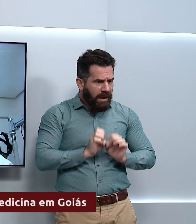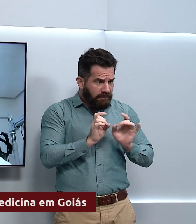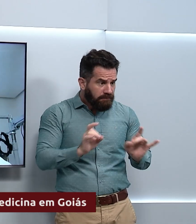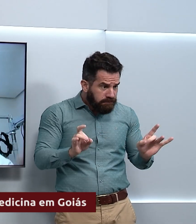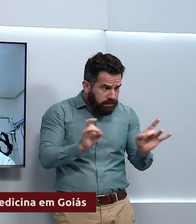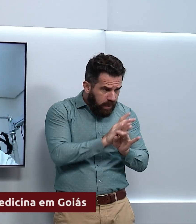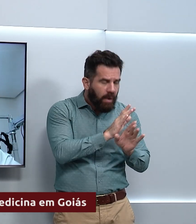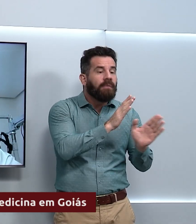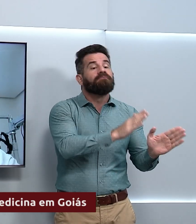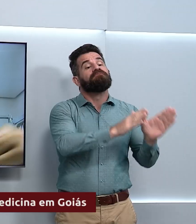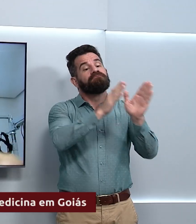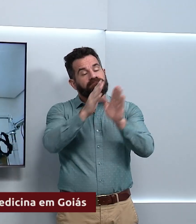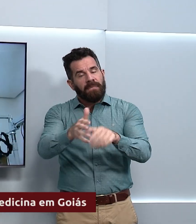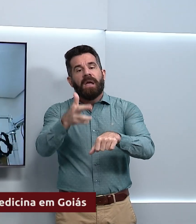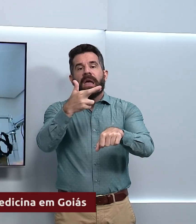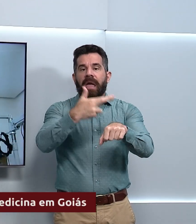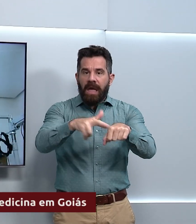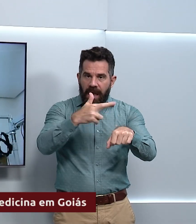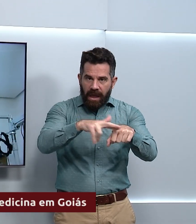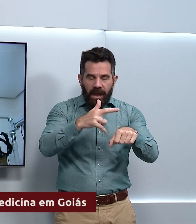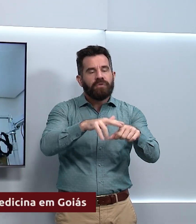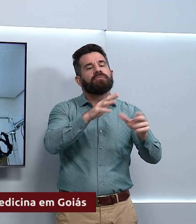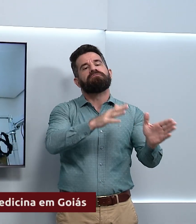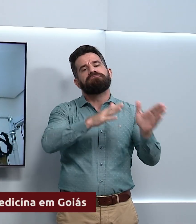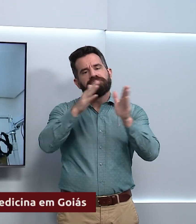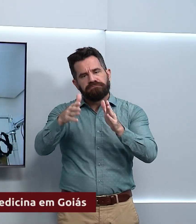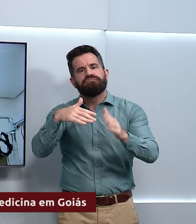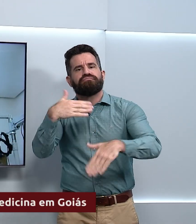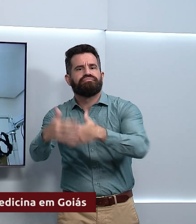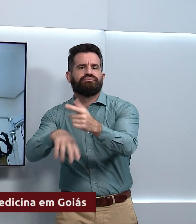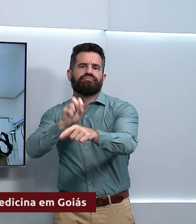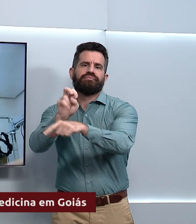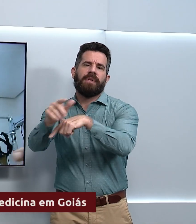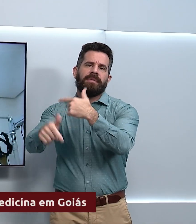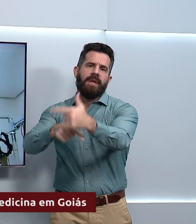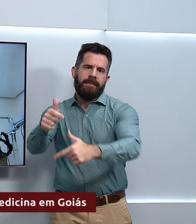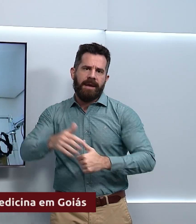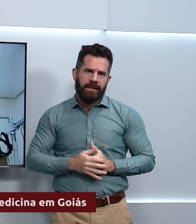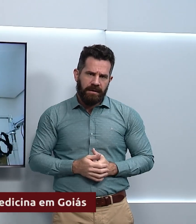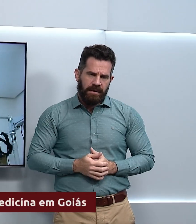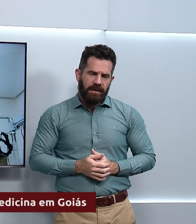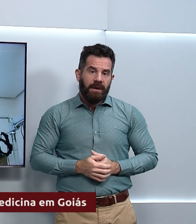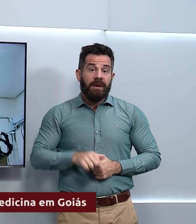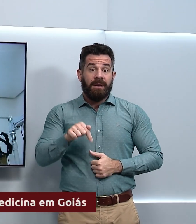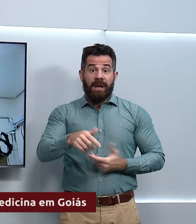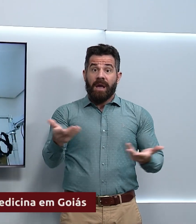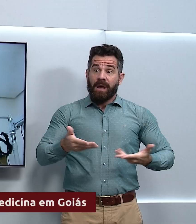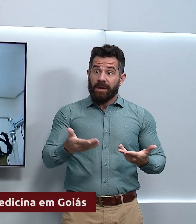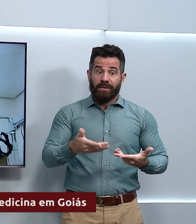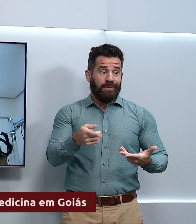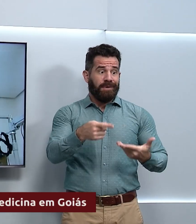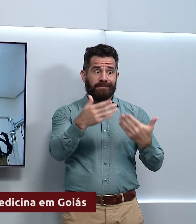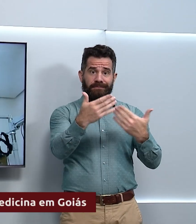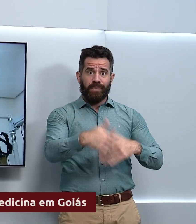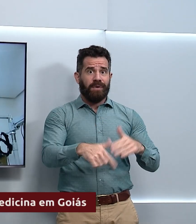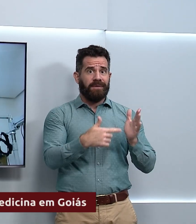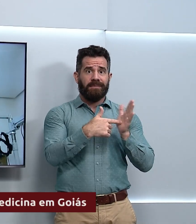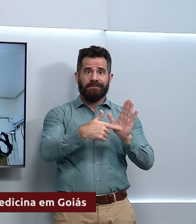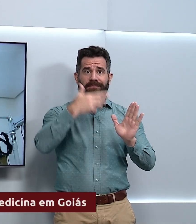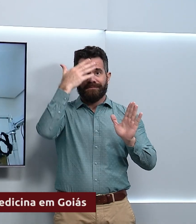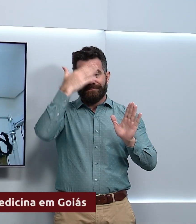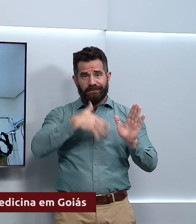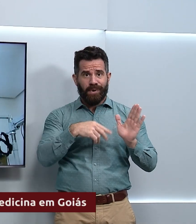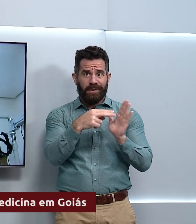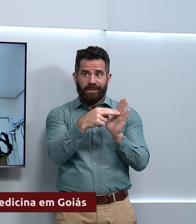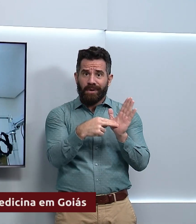residente ou mesmo um médico clínico. Então, hoje, essa prova, com o resultado do ENAMED, se tornou